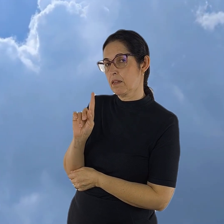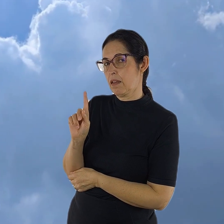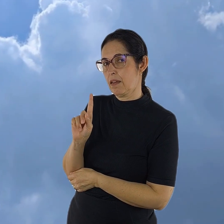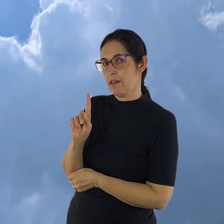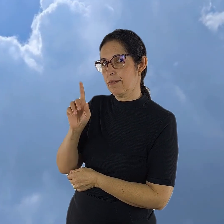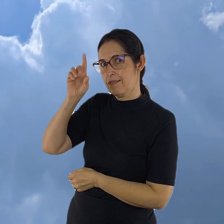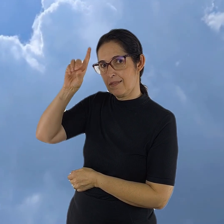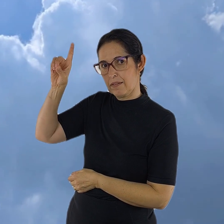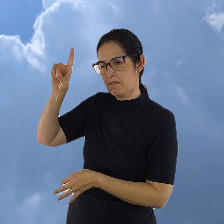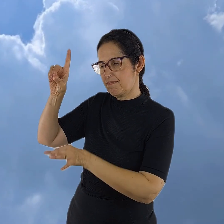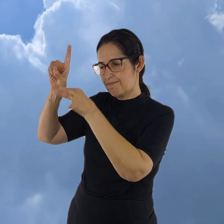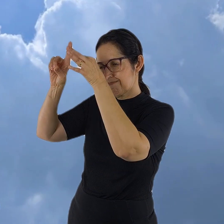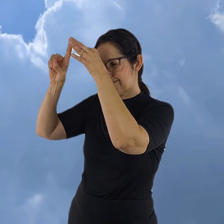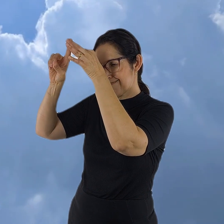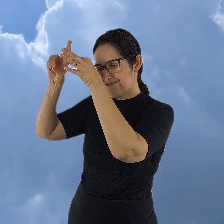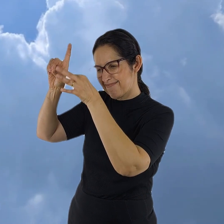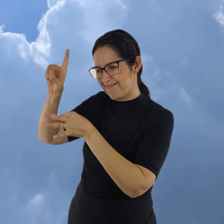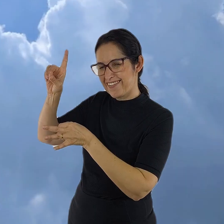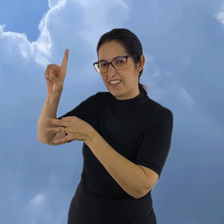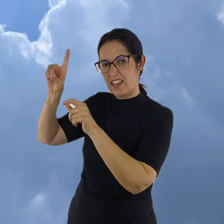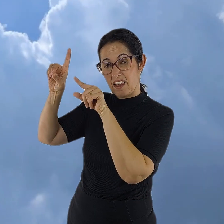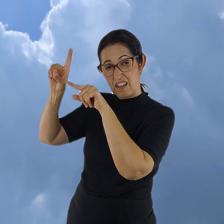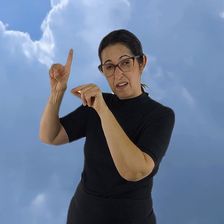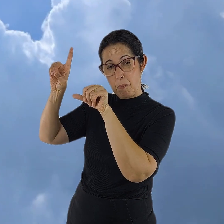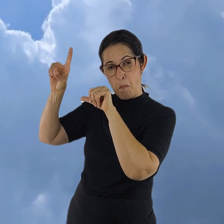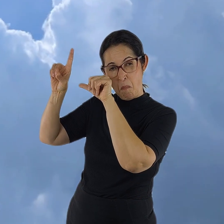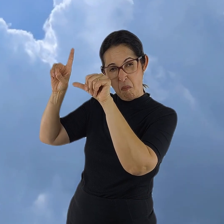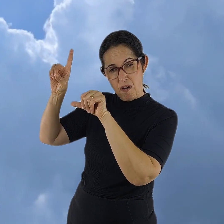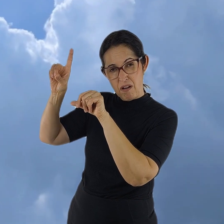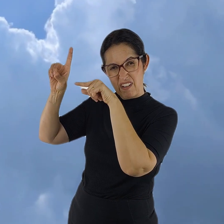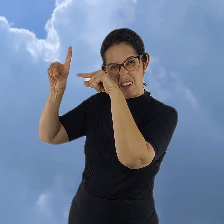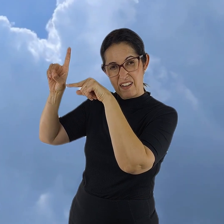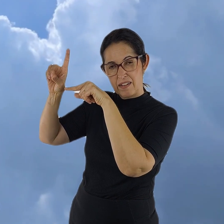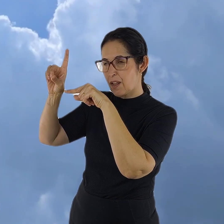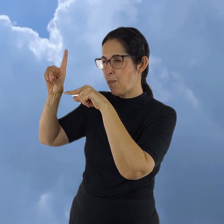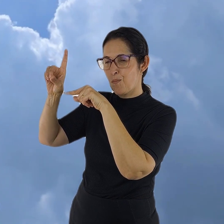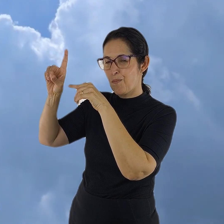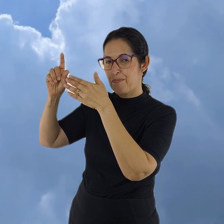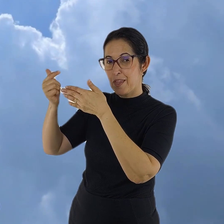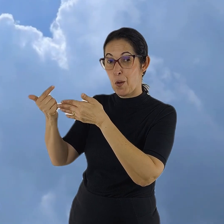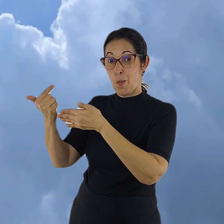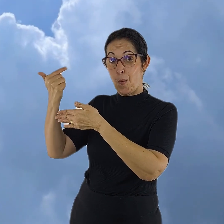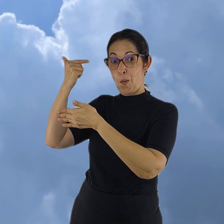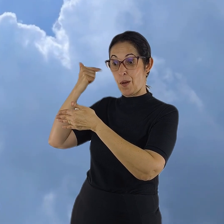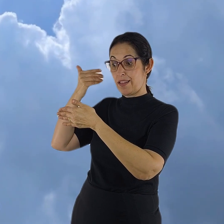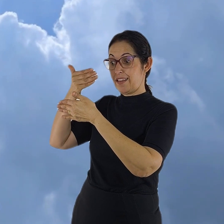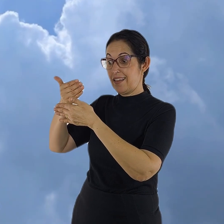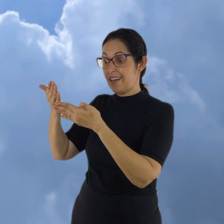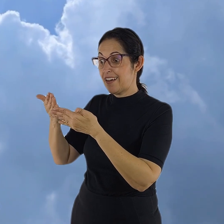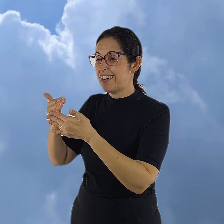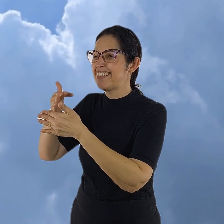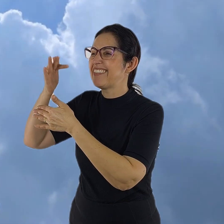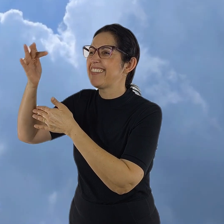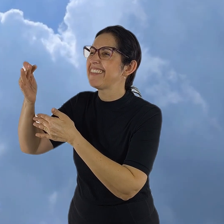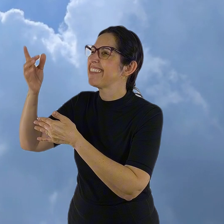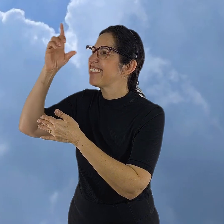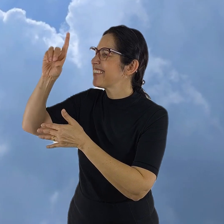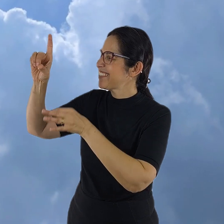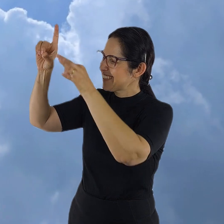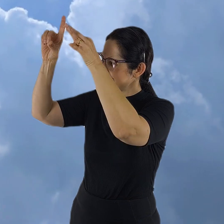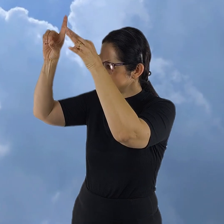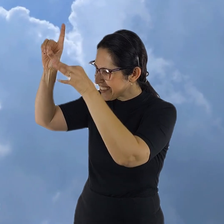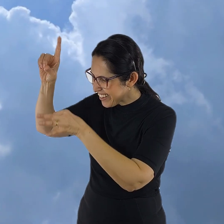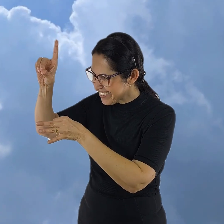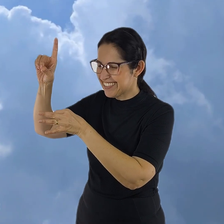Deus é uma certeza. Em Deus não há inconstância nem variação. Ontem, hoje e eternamente o Senhor é o